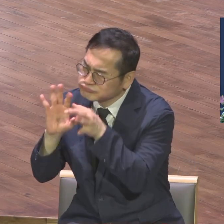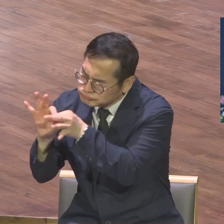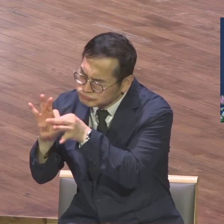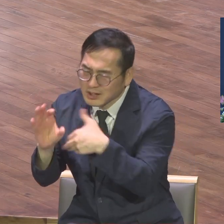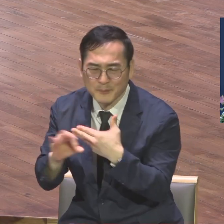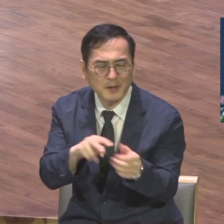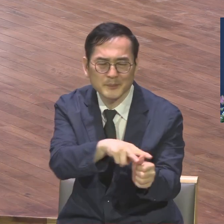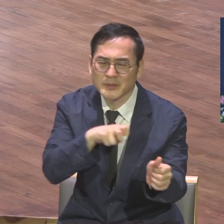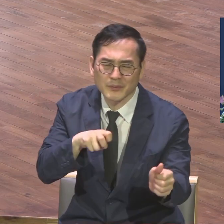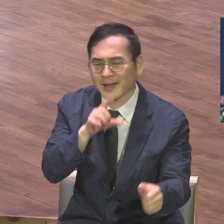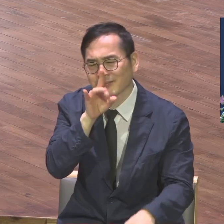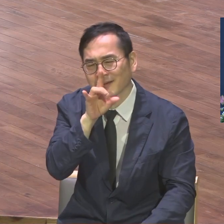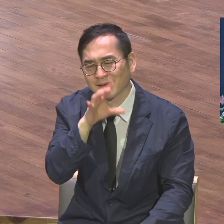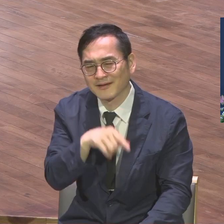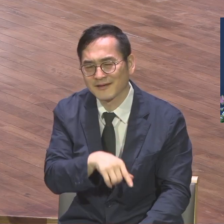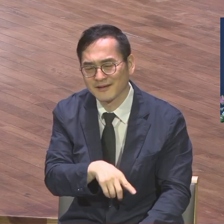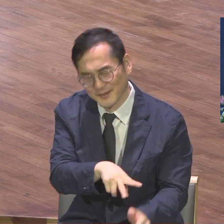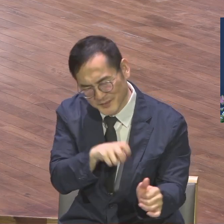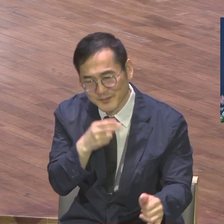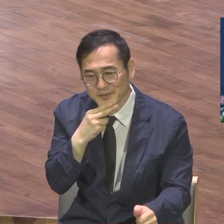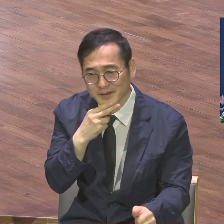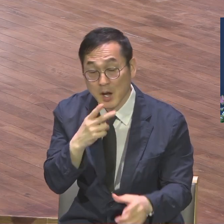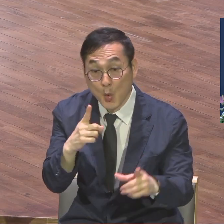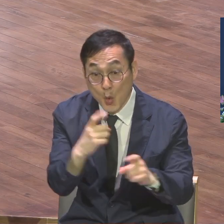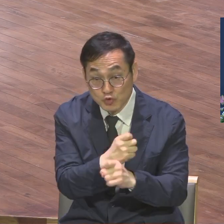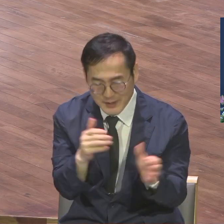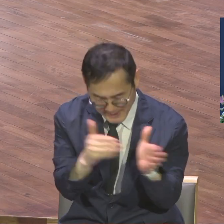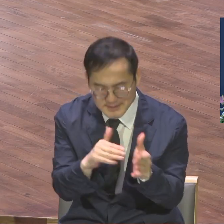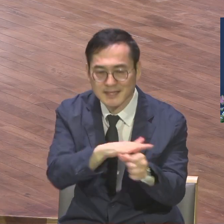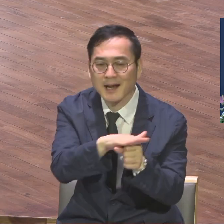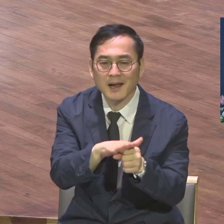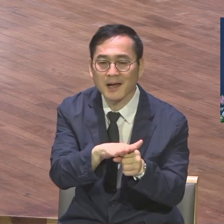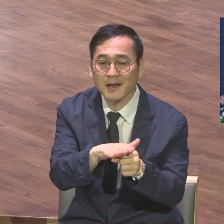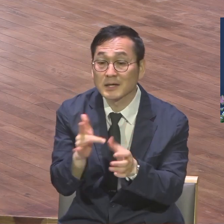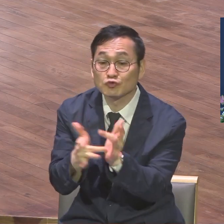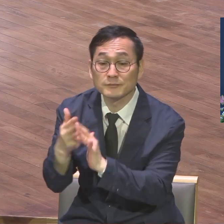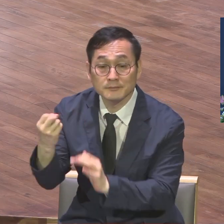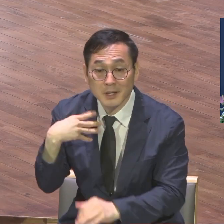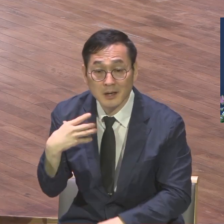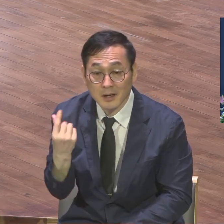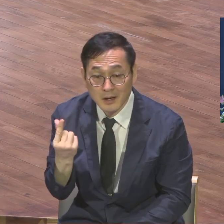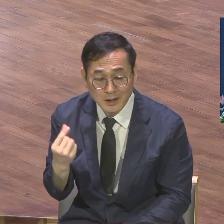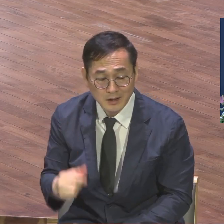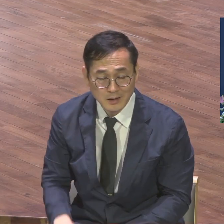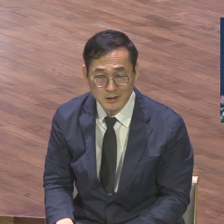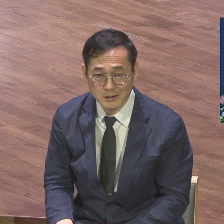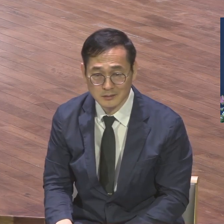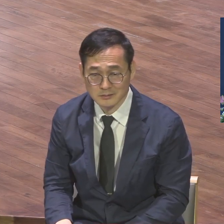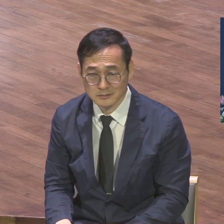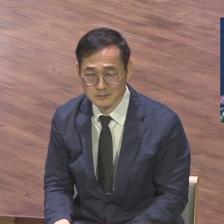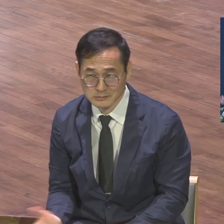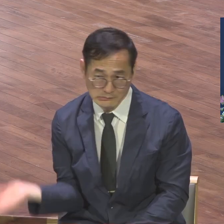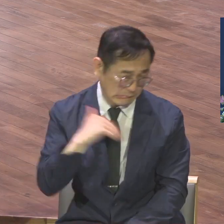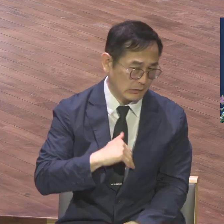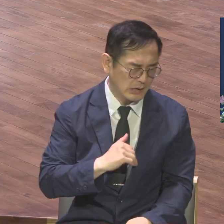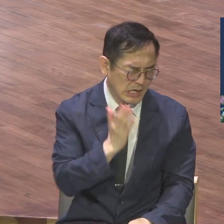예수님 뭐라고 그랬어요? 원수도 사랑하라. 오른밤 치면 왼밤 돌리더라.